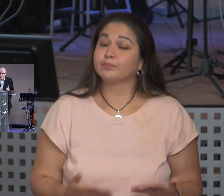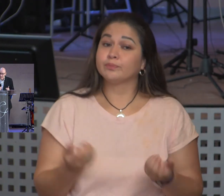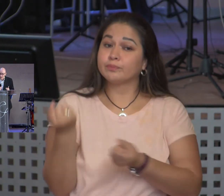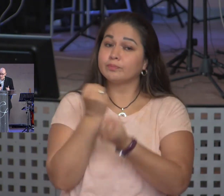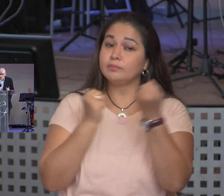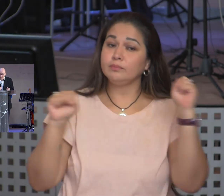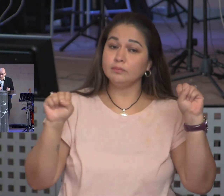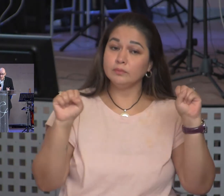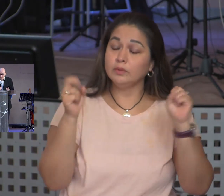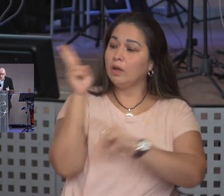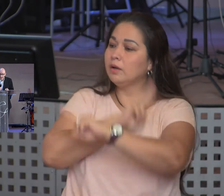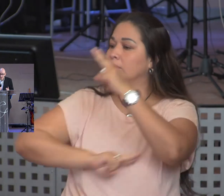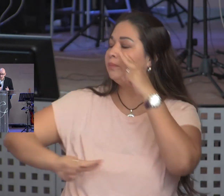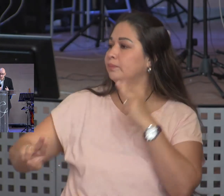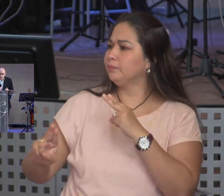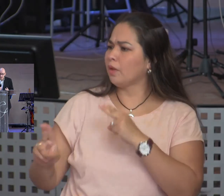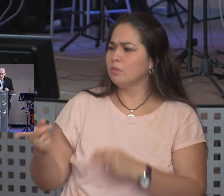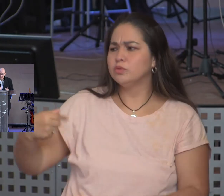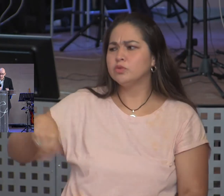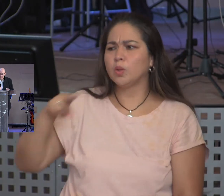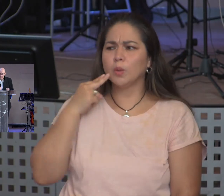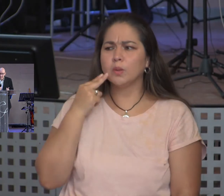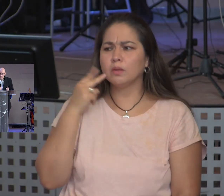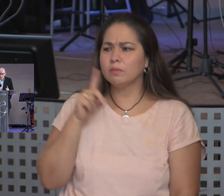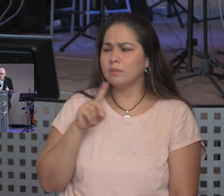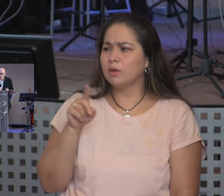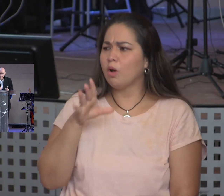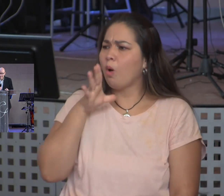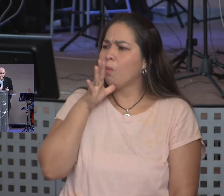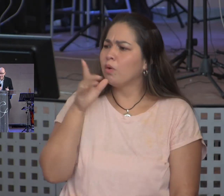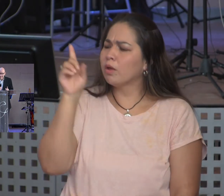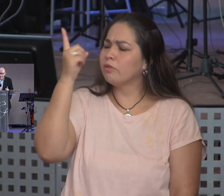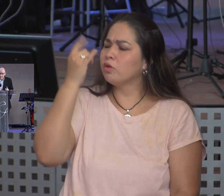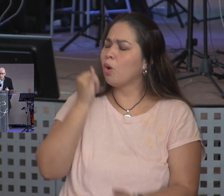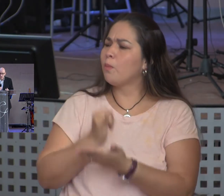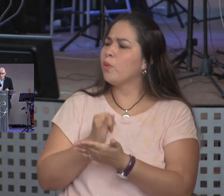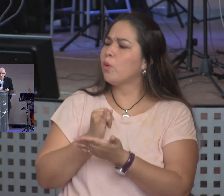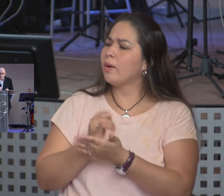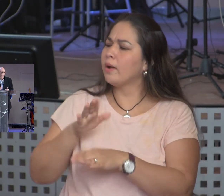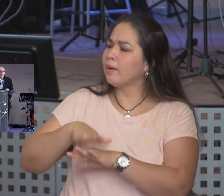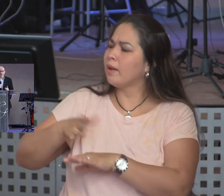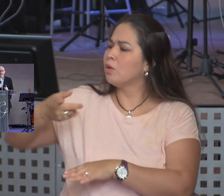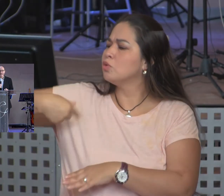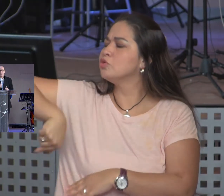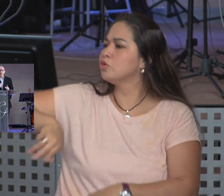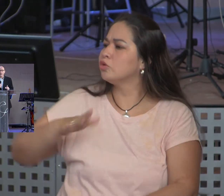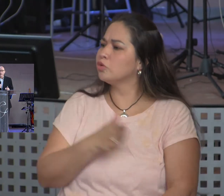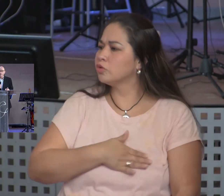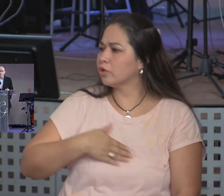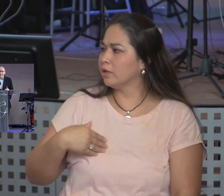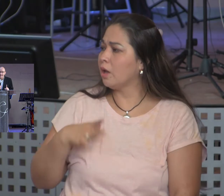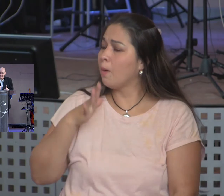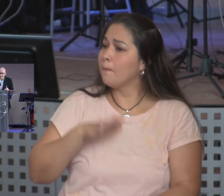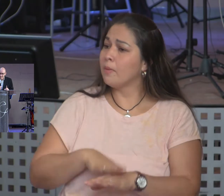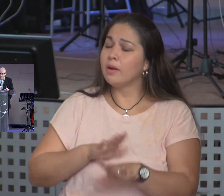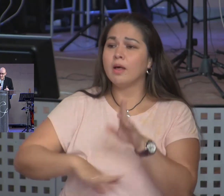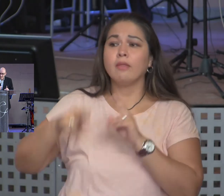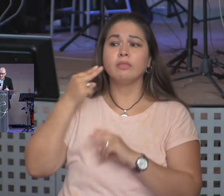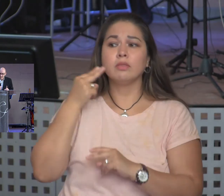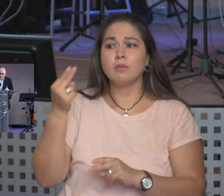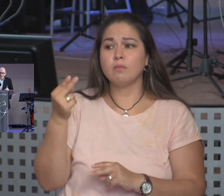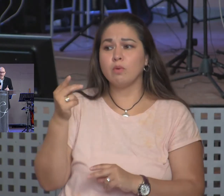temáis, porque para probaros vino Dios y para que su temor esté delante de vosotros, para que no